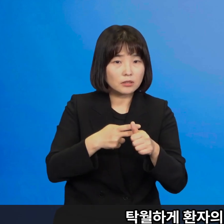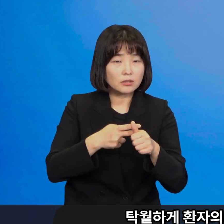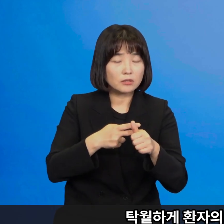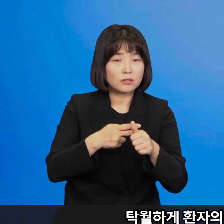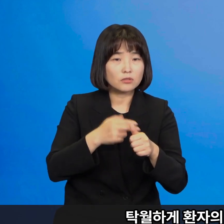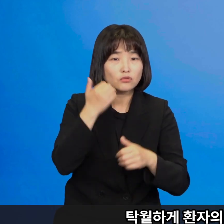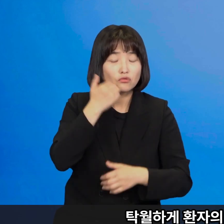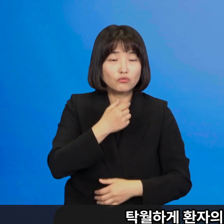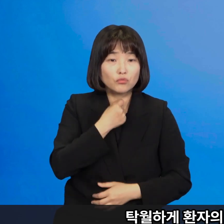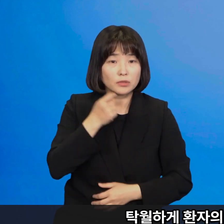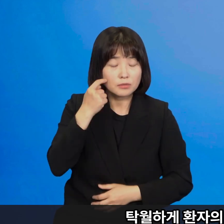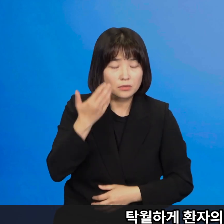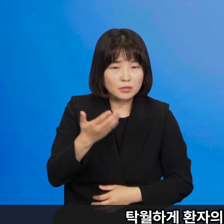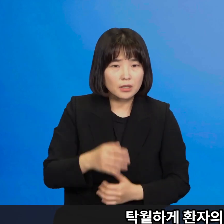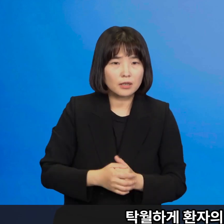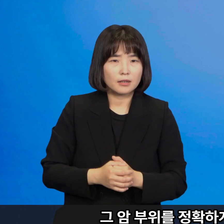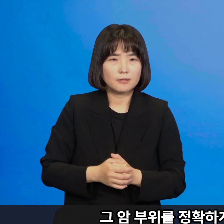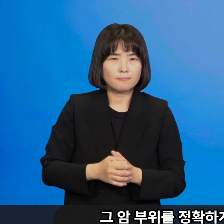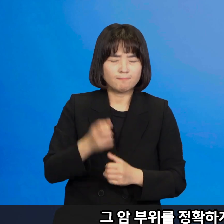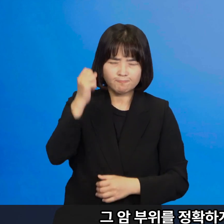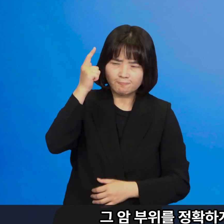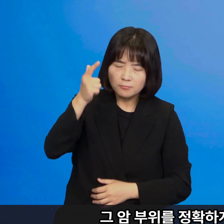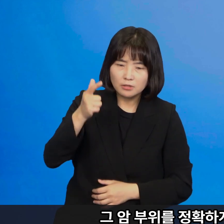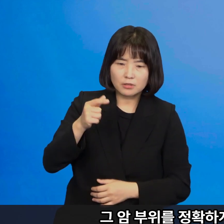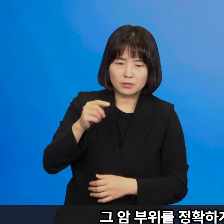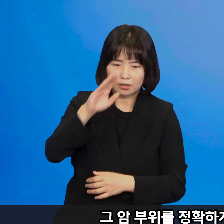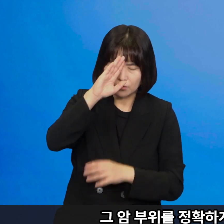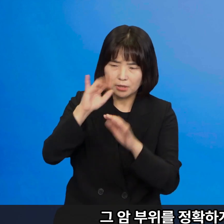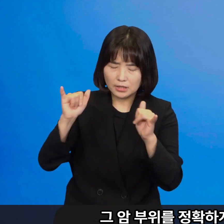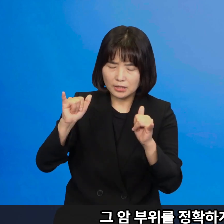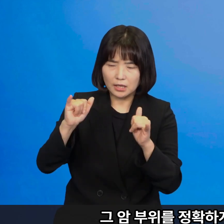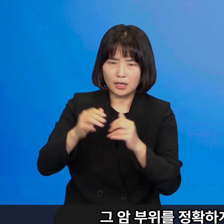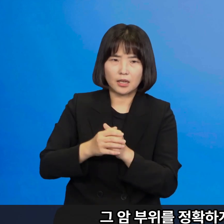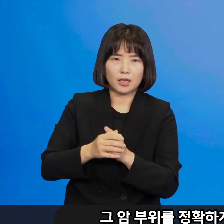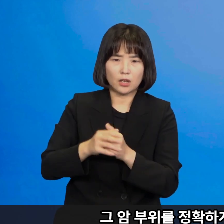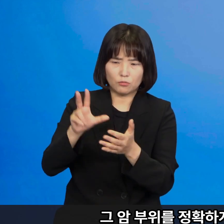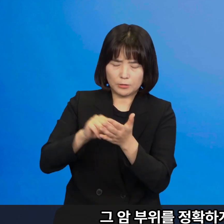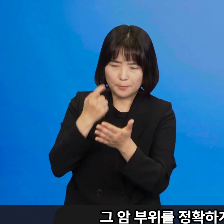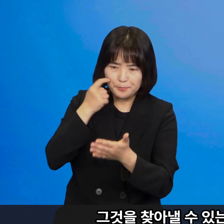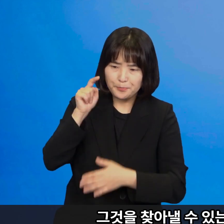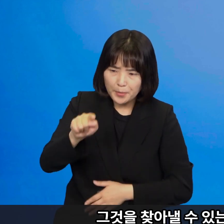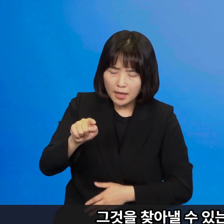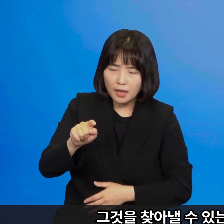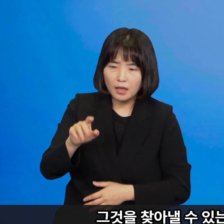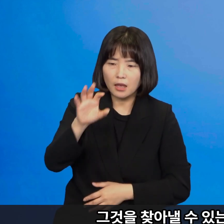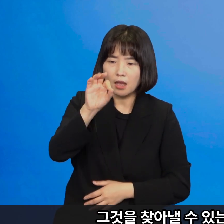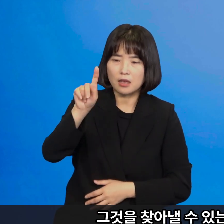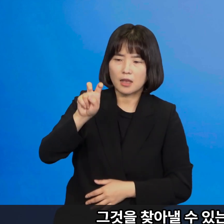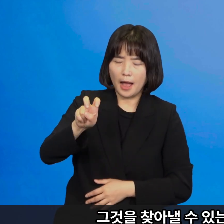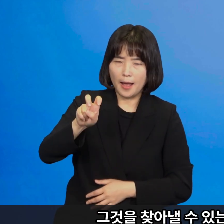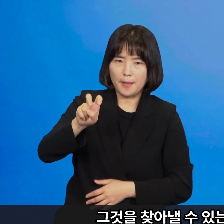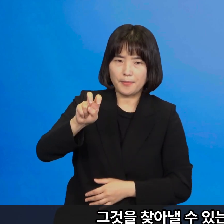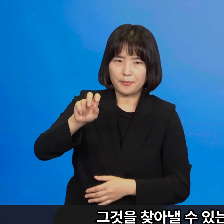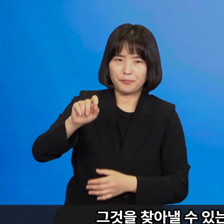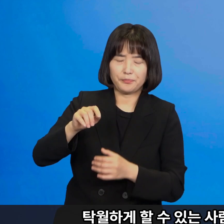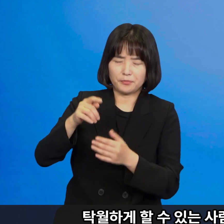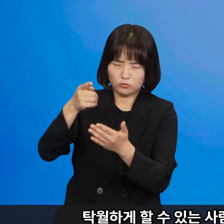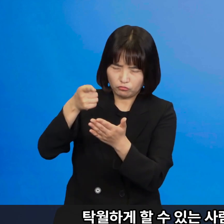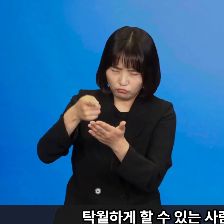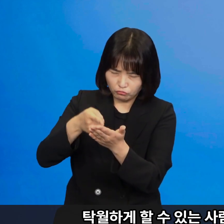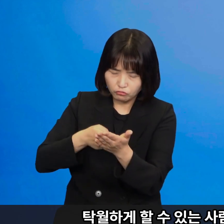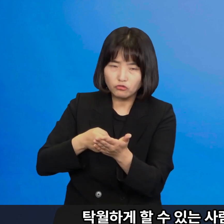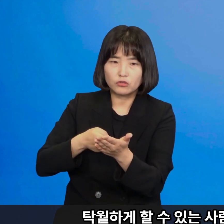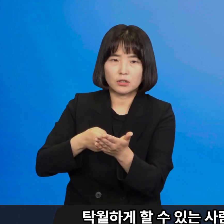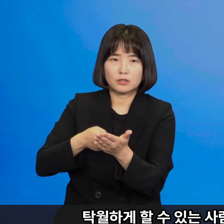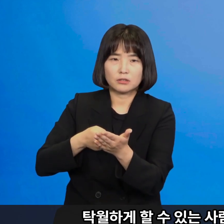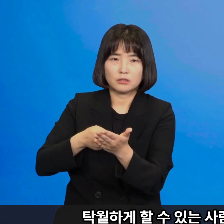탁월하게 환자의 문제를 발견하여서 그 암 부위를 정확하게 도려내서 후유증 없이 그것을 치유할 수 있는 그